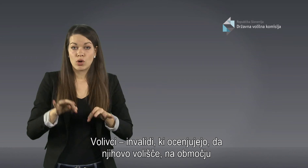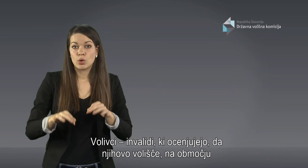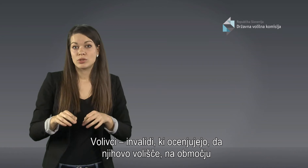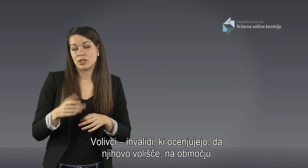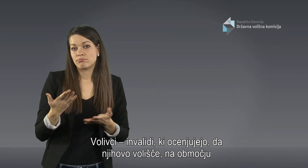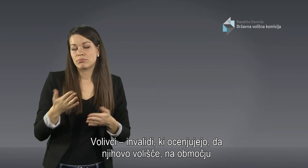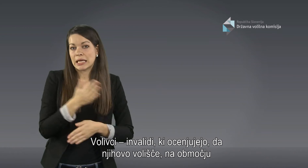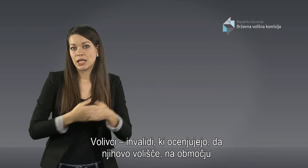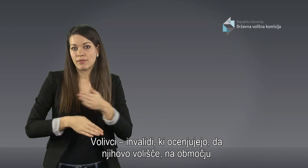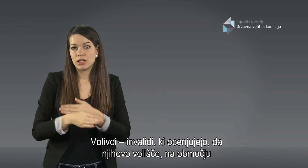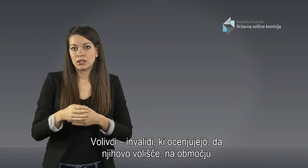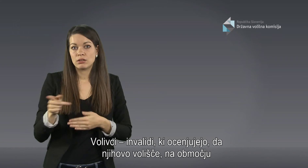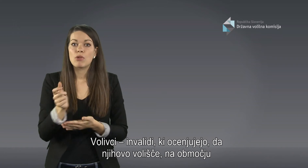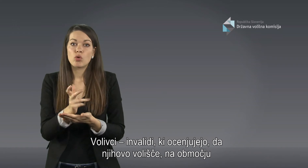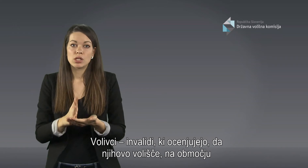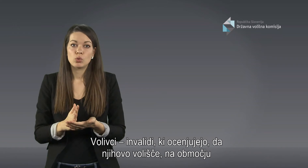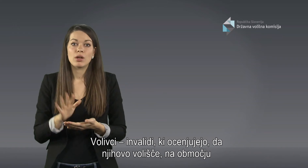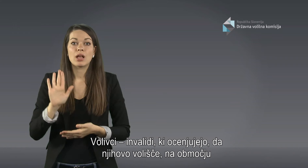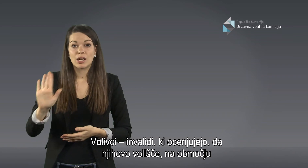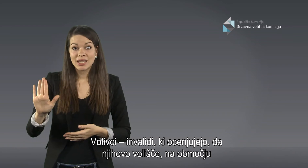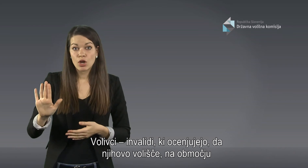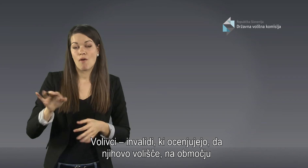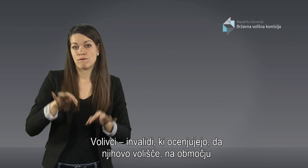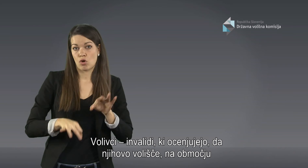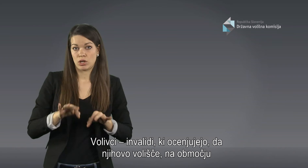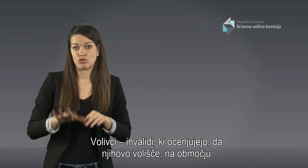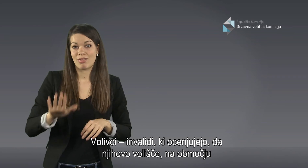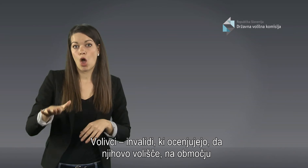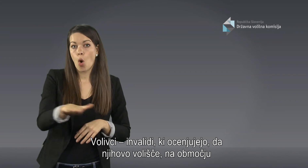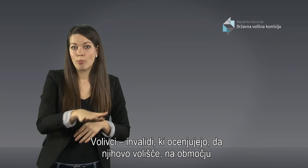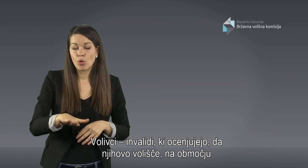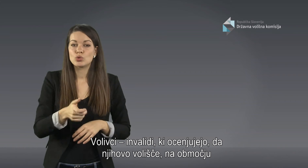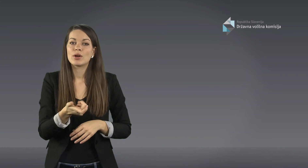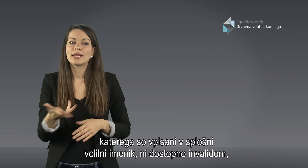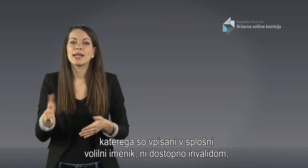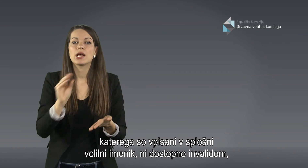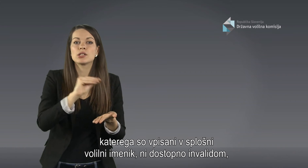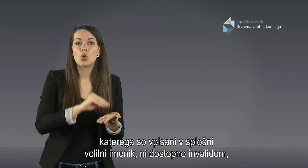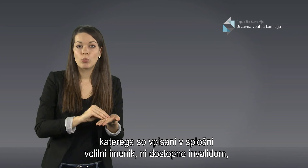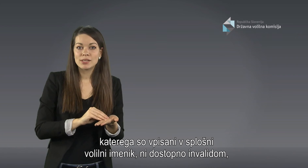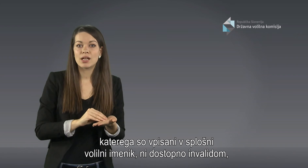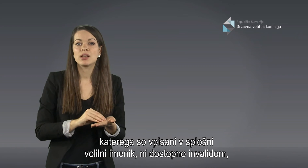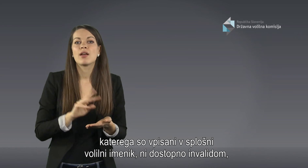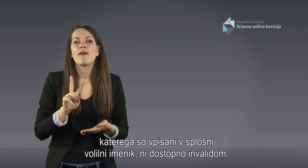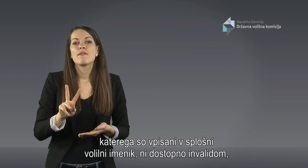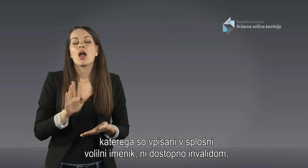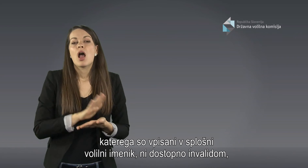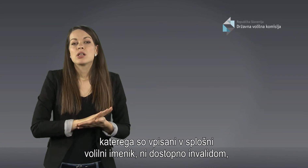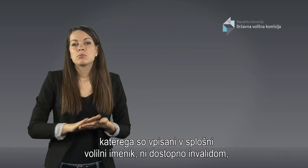Volivci invalidi, ki ocenjujejo, da njihovo volišče, na območju katerega so vpisani v splošni volilni imenik, ni